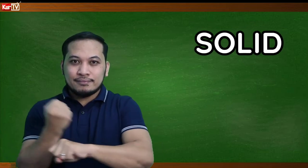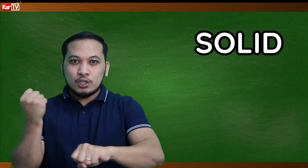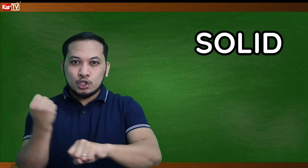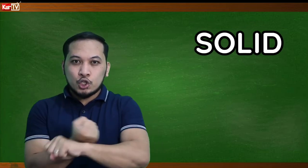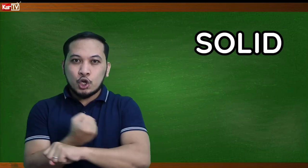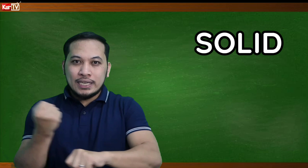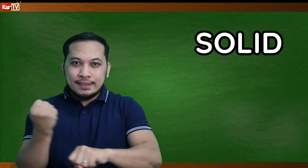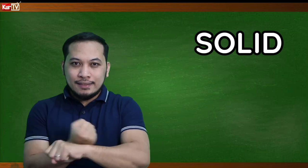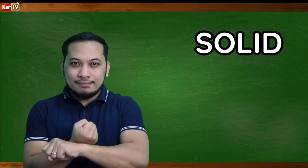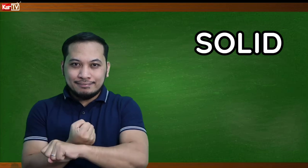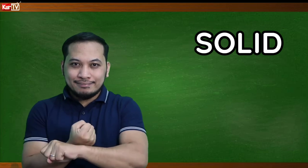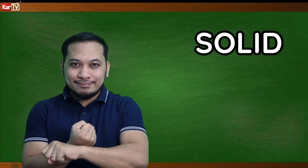Solid.